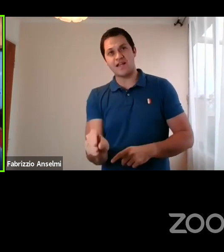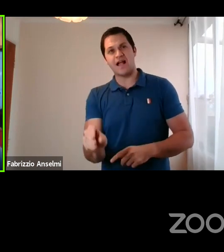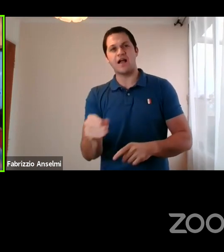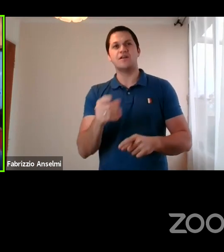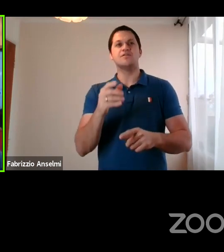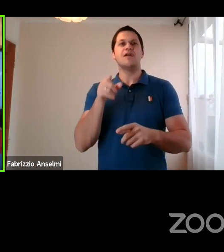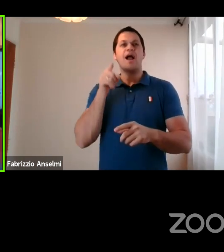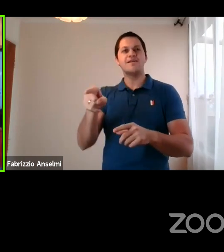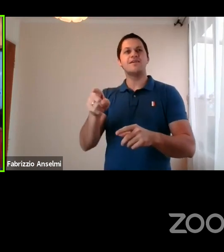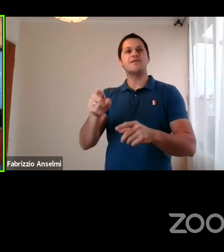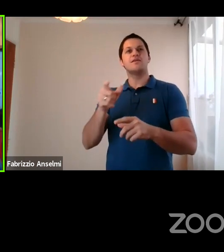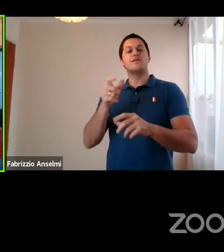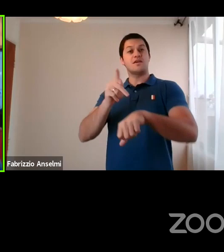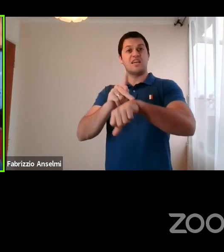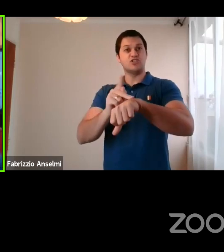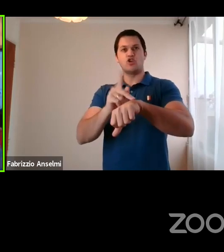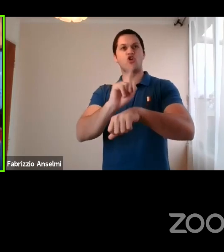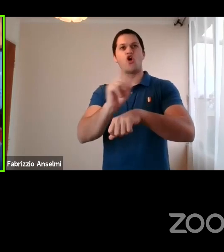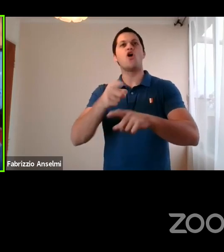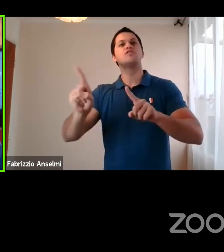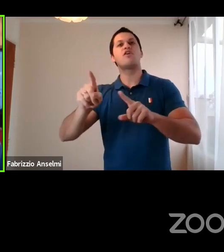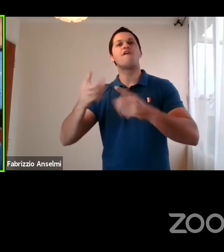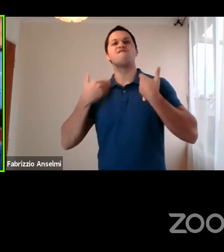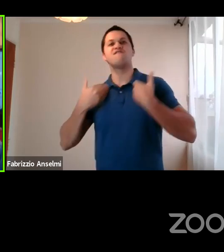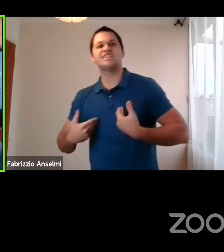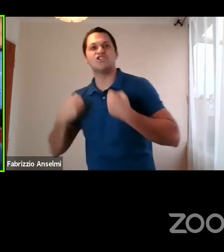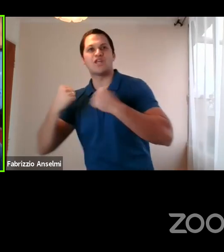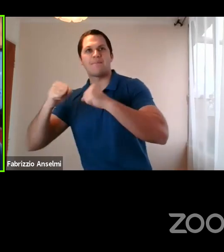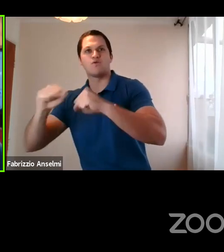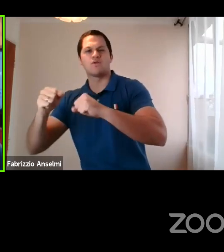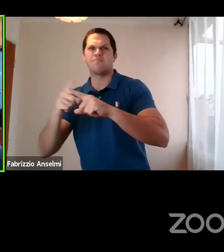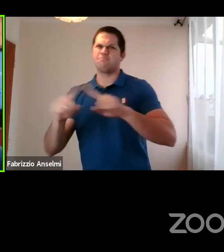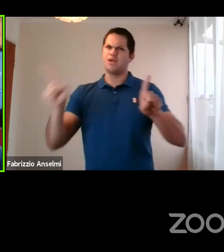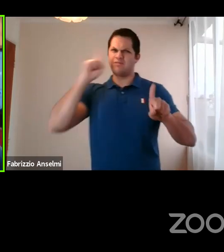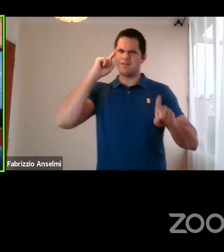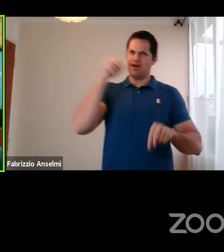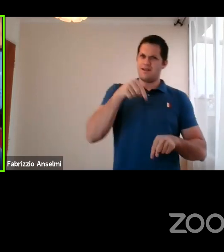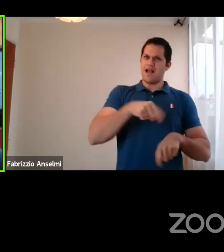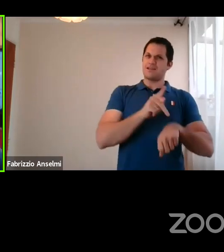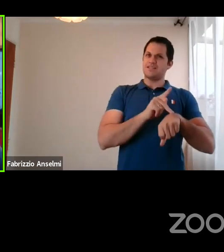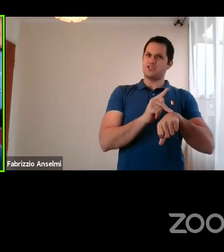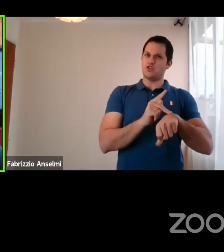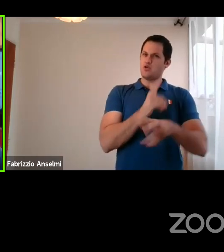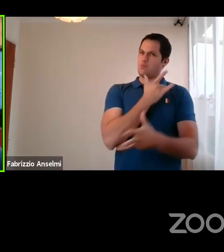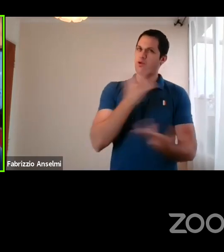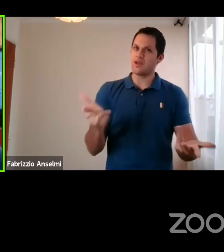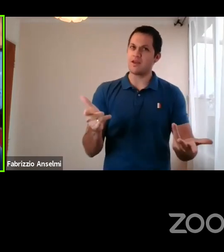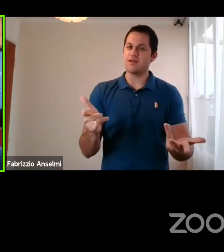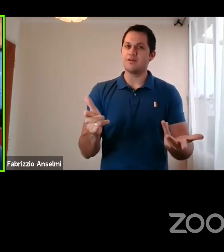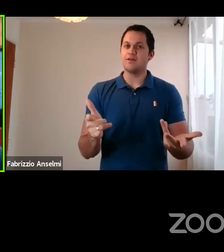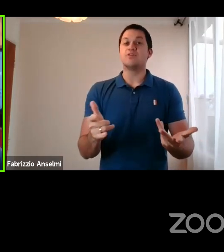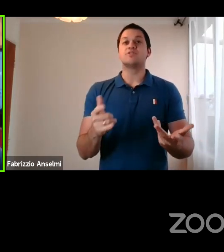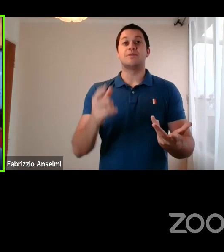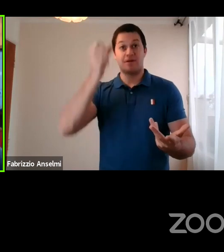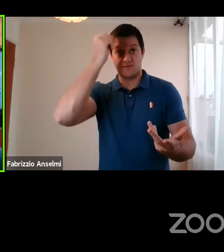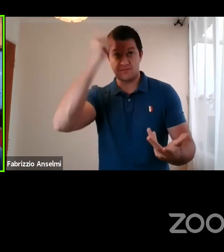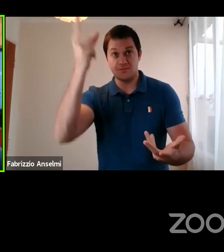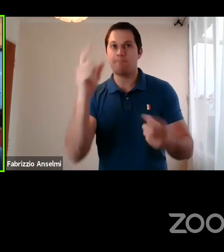para entender por qué no nos llamamos fisioterapeuta y sí kinesiólogo, primero veamos de dónde nace esta